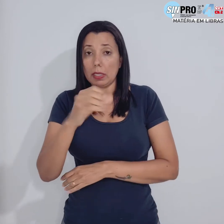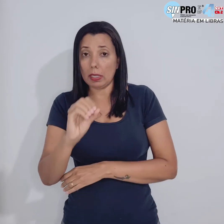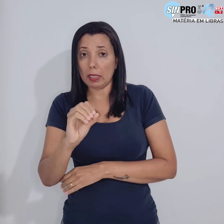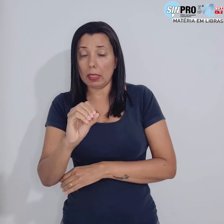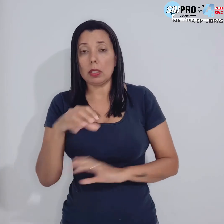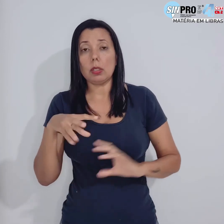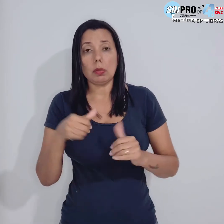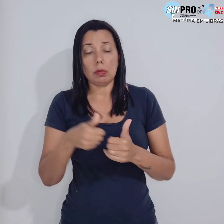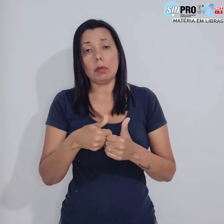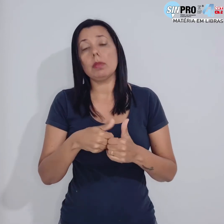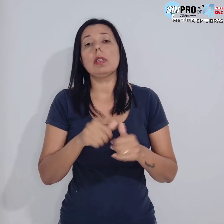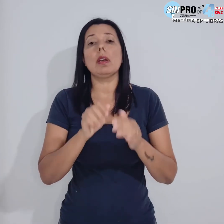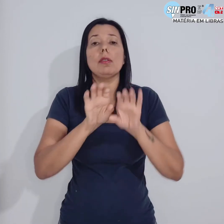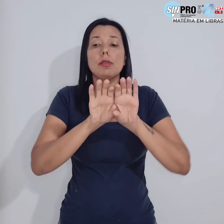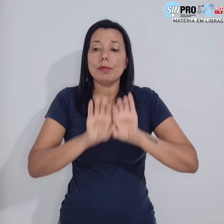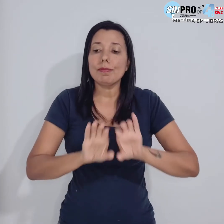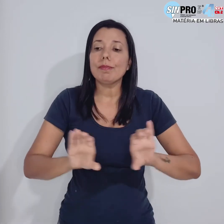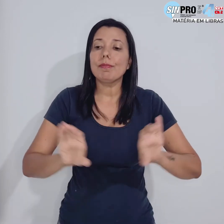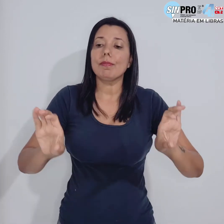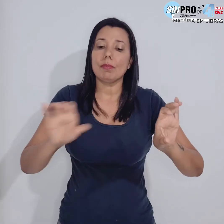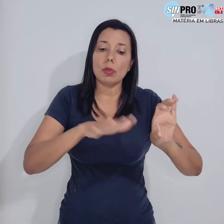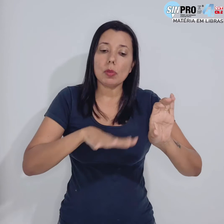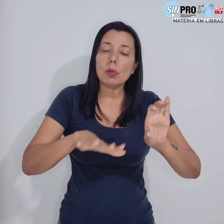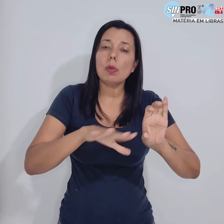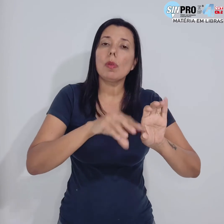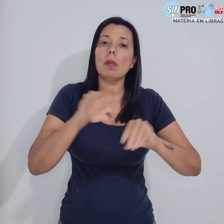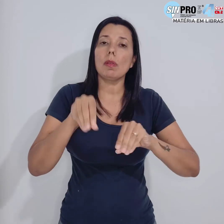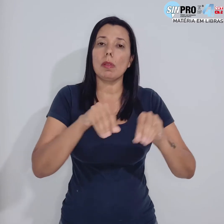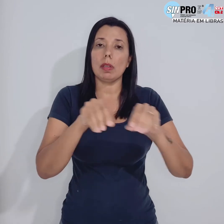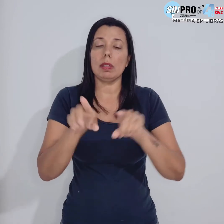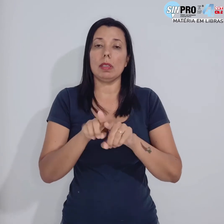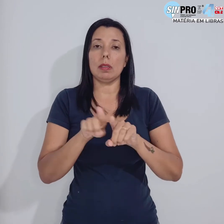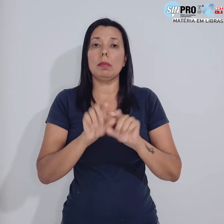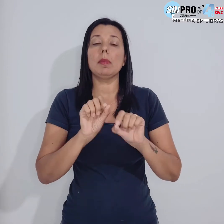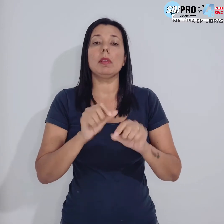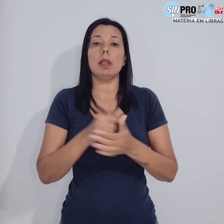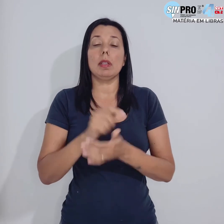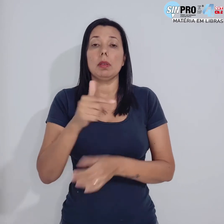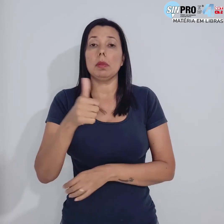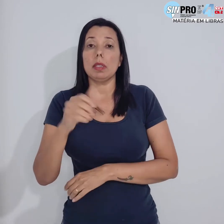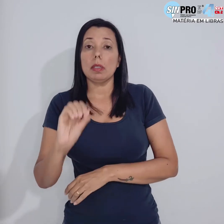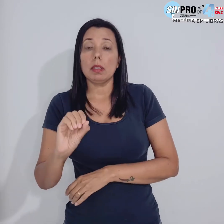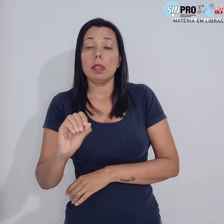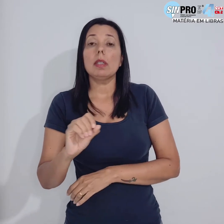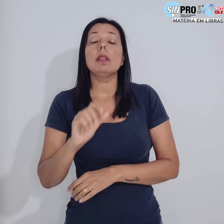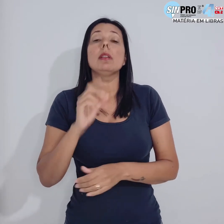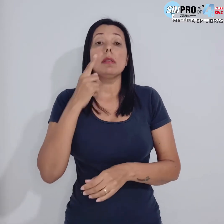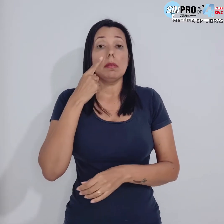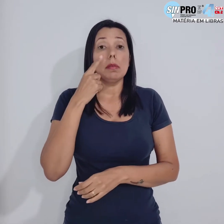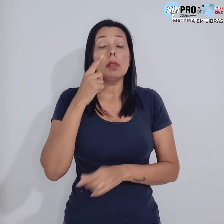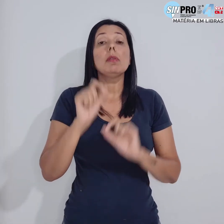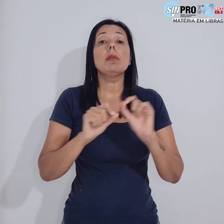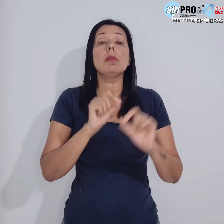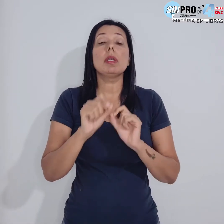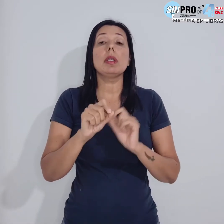como um igual. Mas ele tinha sede por um território e observava a terra como objeto. E até